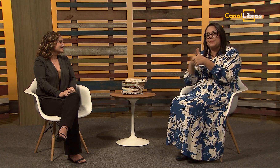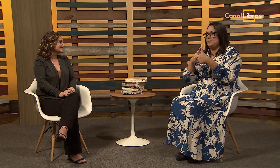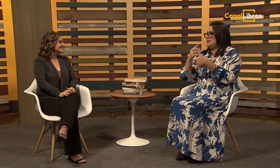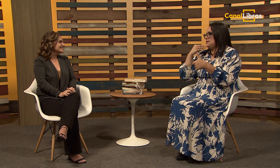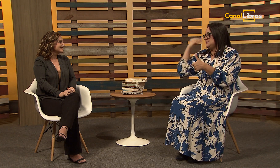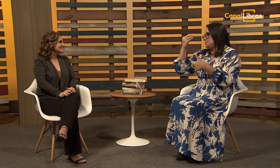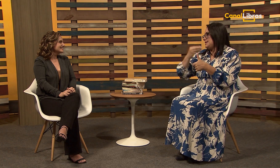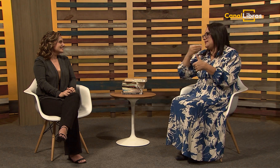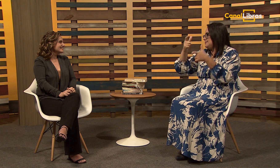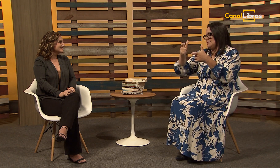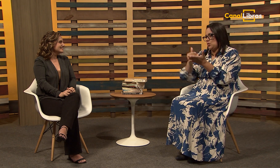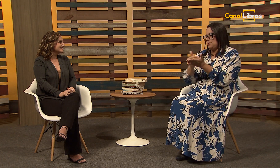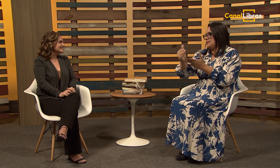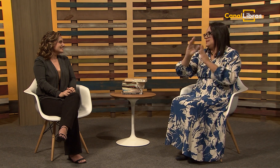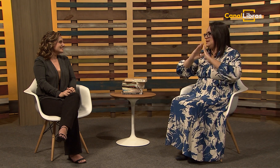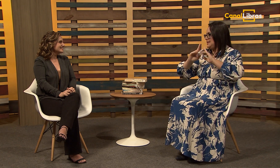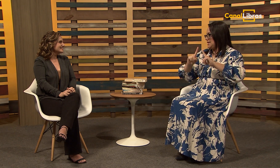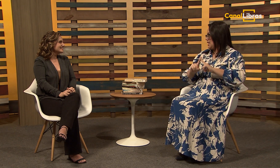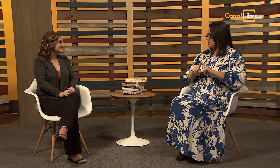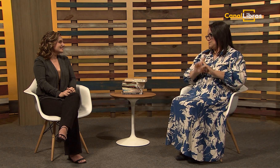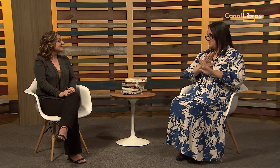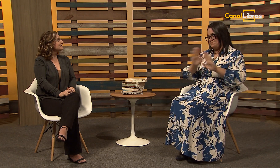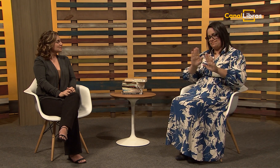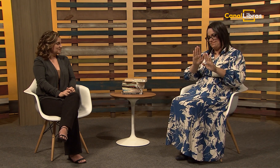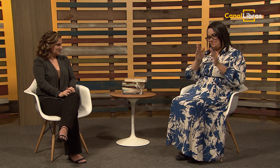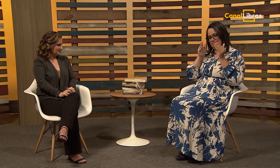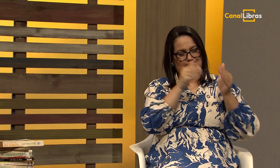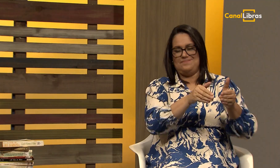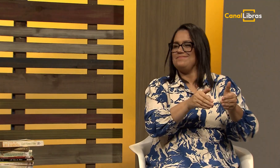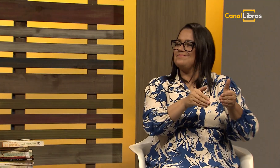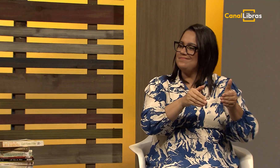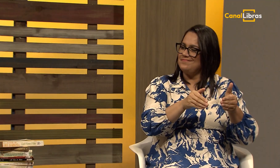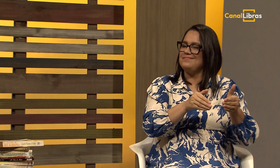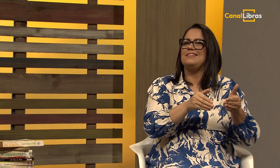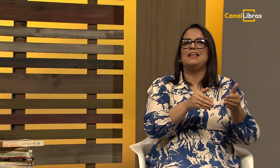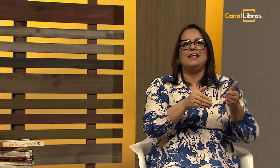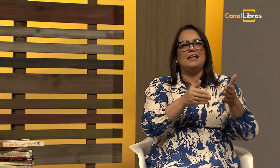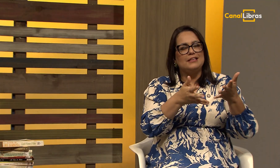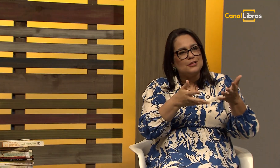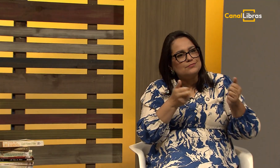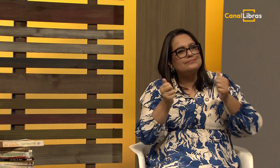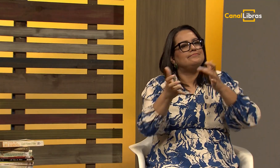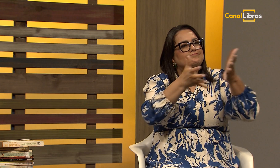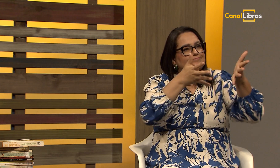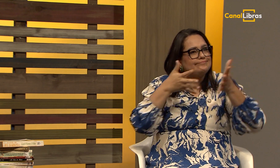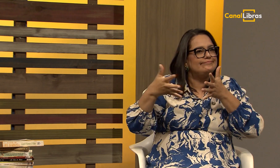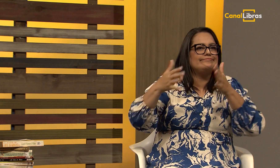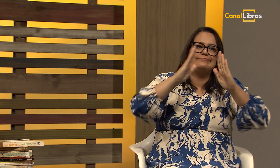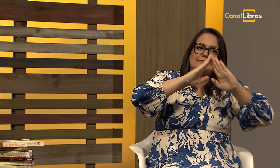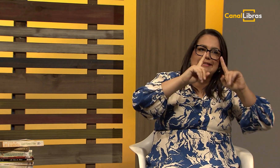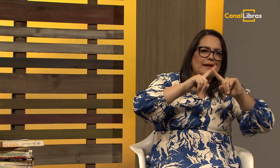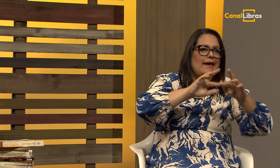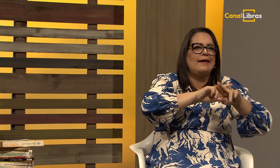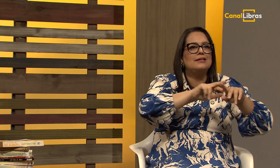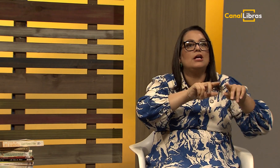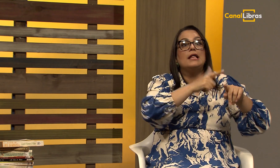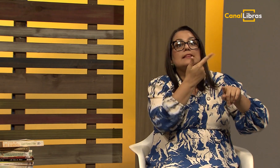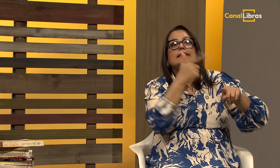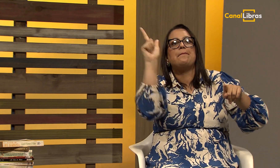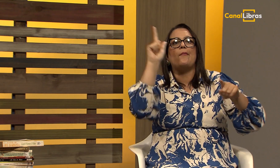surdos no espaço da igreja, que desde sempre teve esse foco. Passei anos traduzindo nesses espaços. Depois